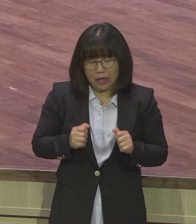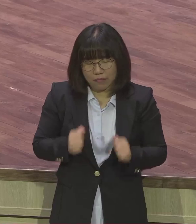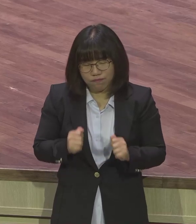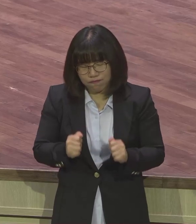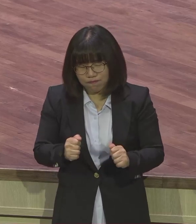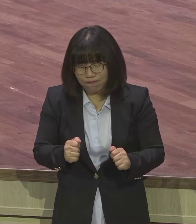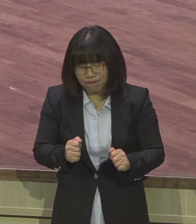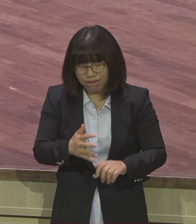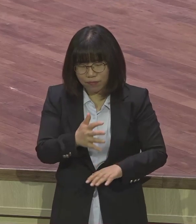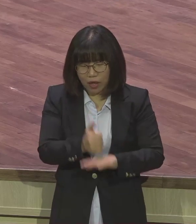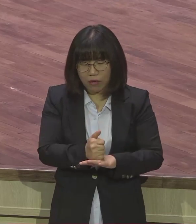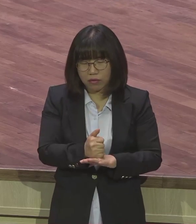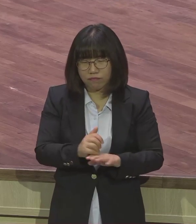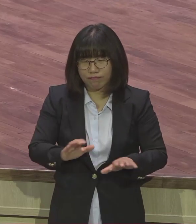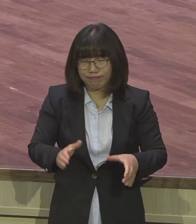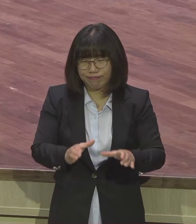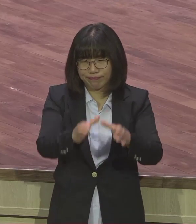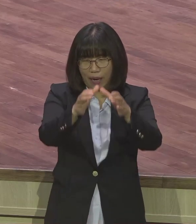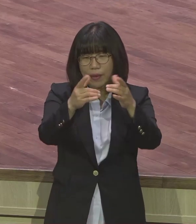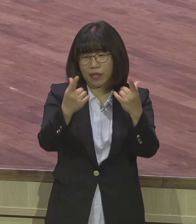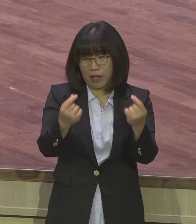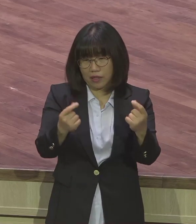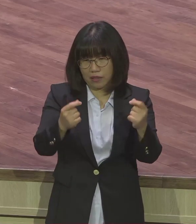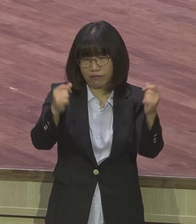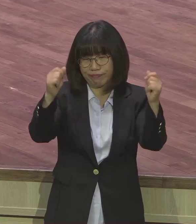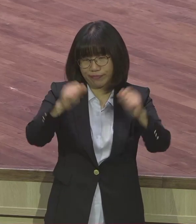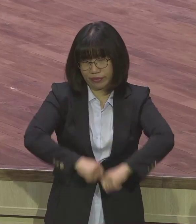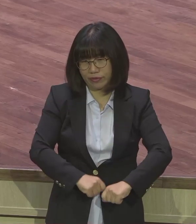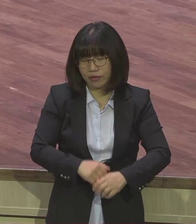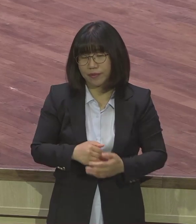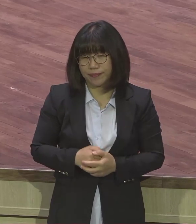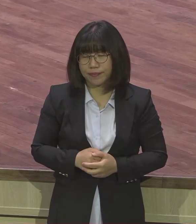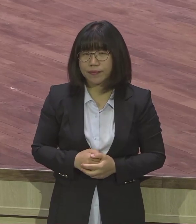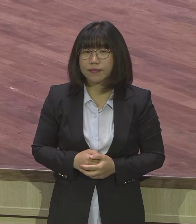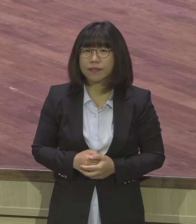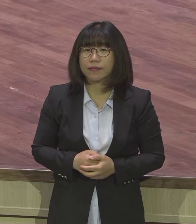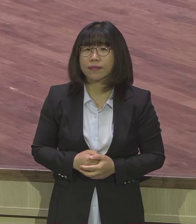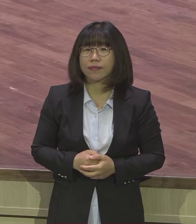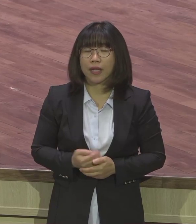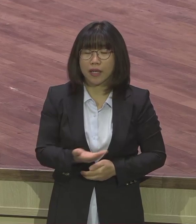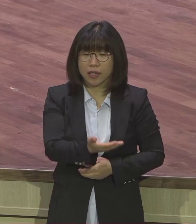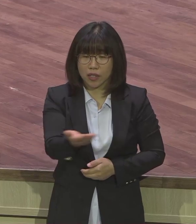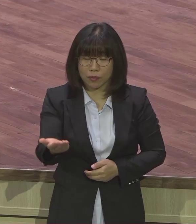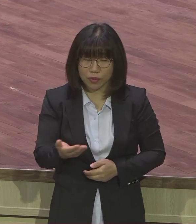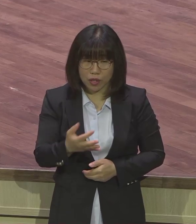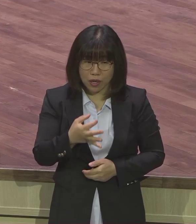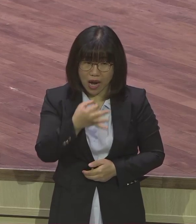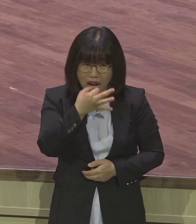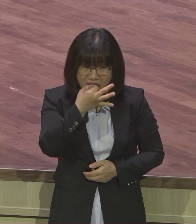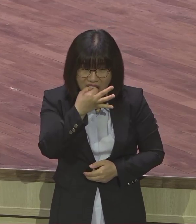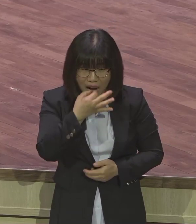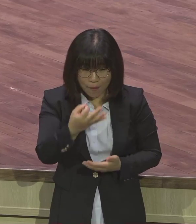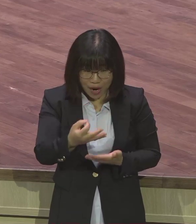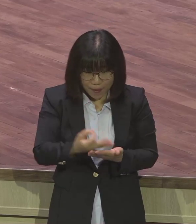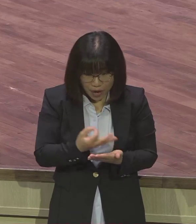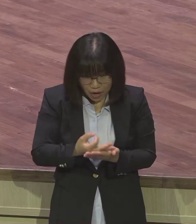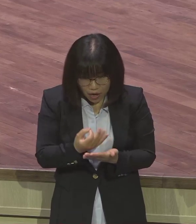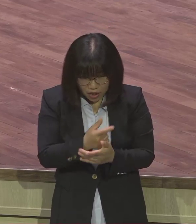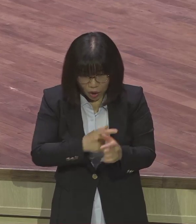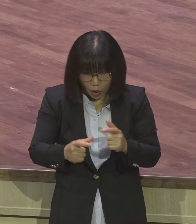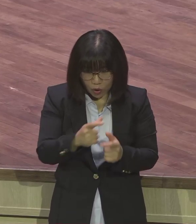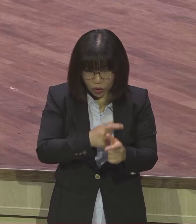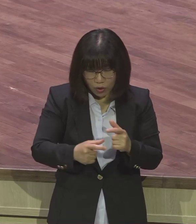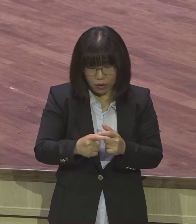물론 확장 필요한 지혜롭게 잘 그렇게 맞춰서 나가야 되지요. 그런데 욕심